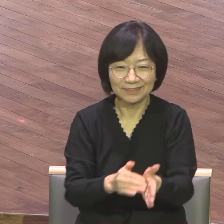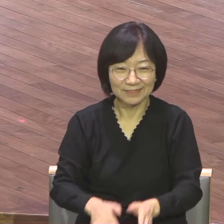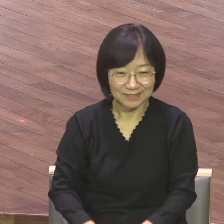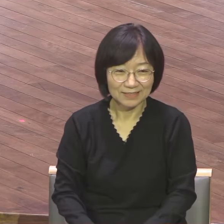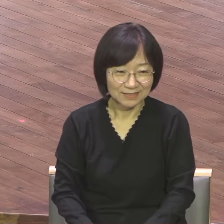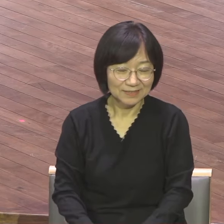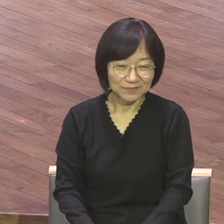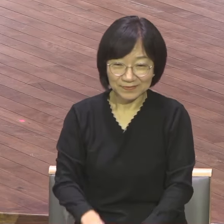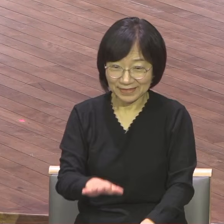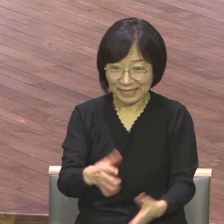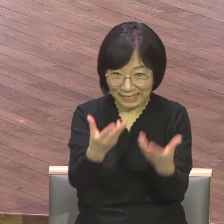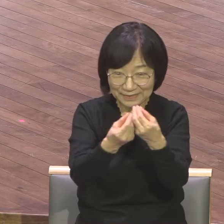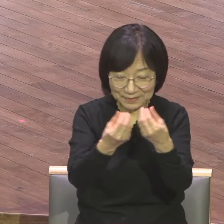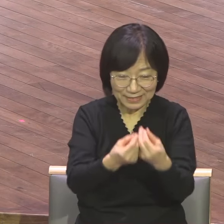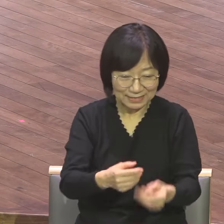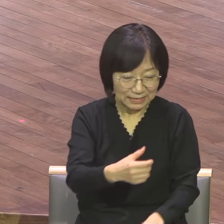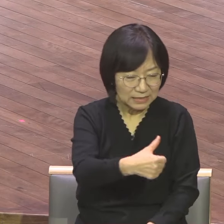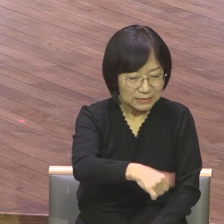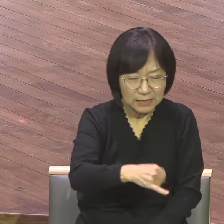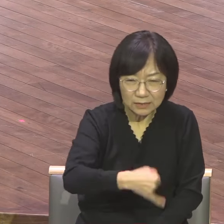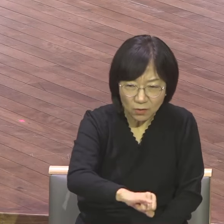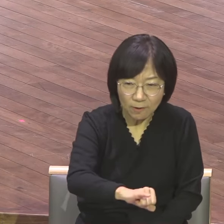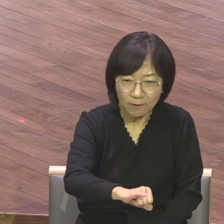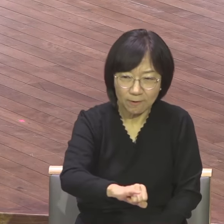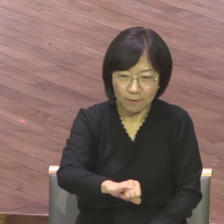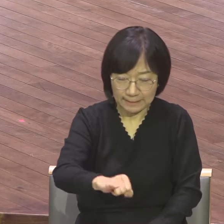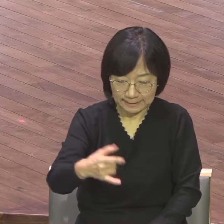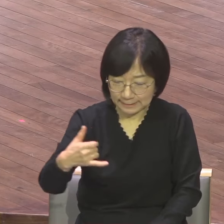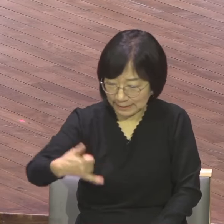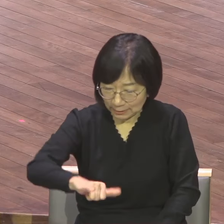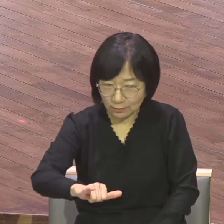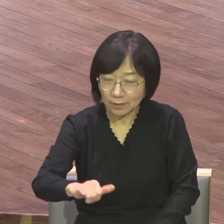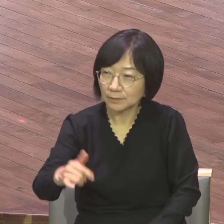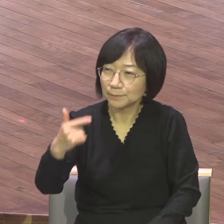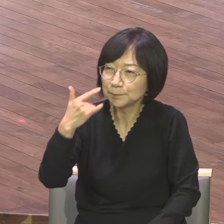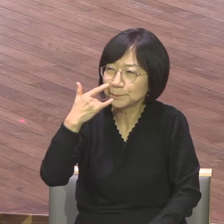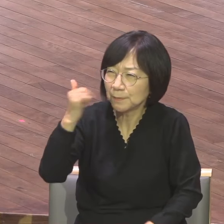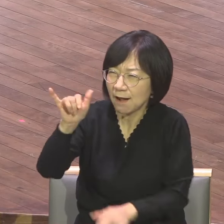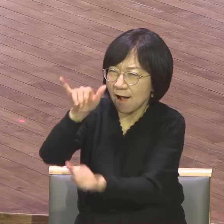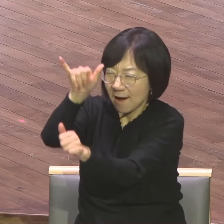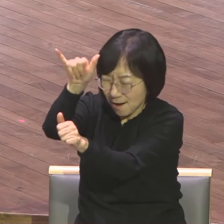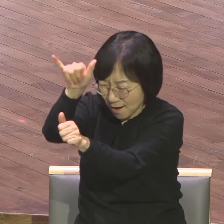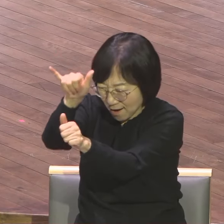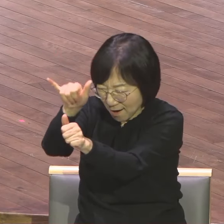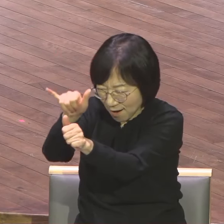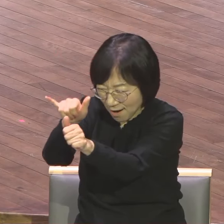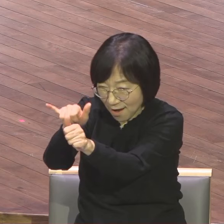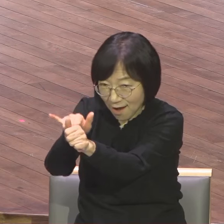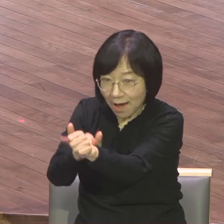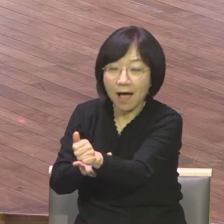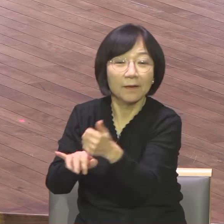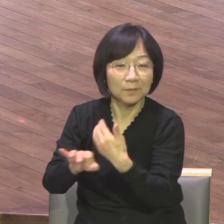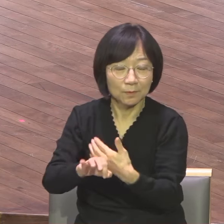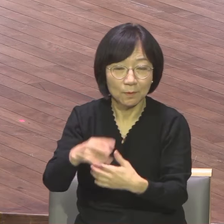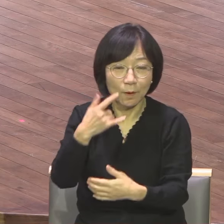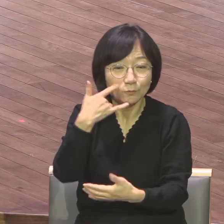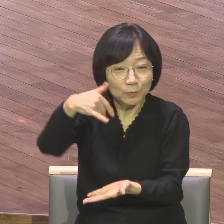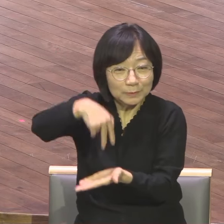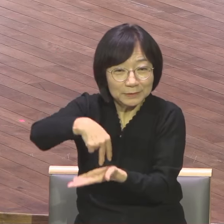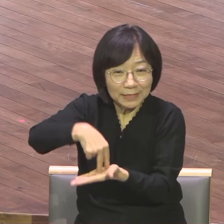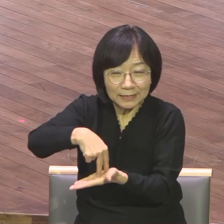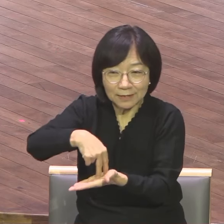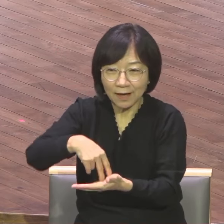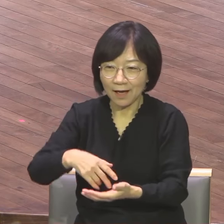하면요, 자식이 정말로 눈물 겹도록 진실일 땐 효도를 하면, 부모가 있다고 하면 그 자식을 위해서 다